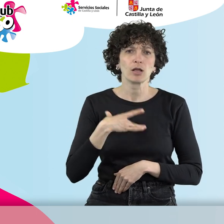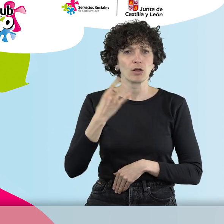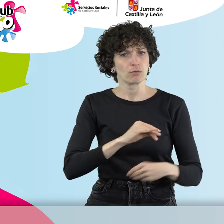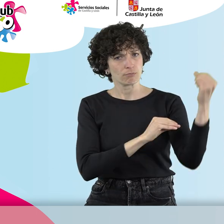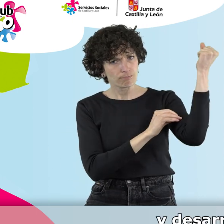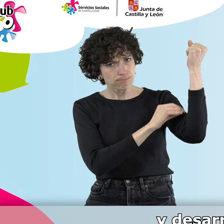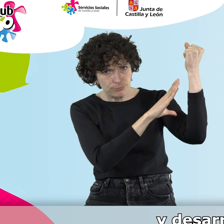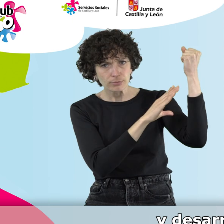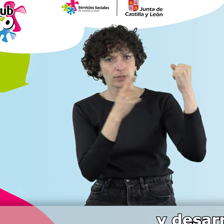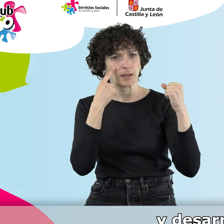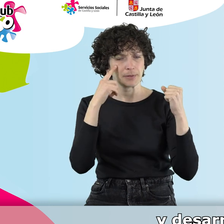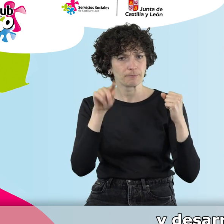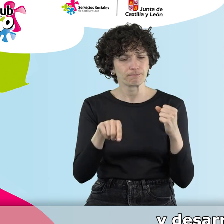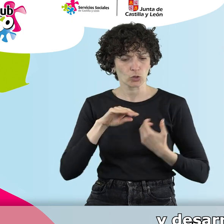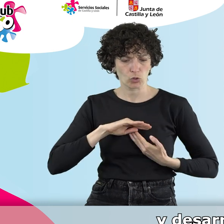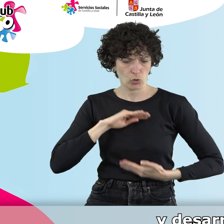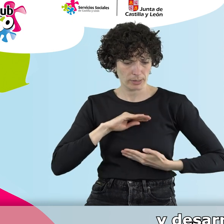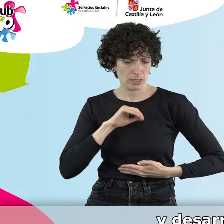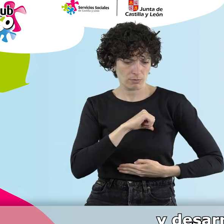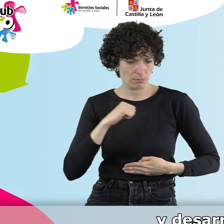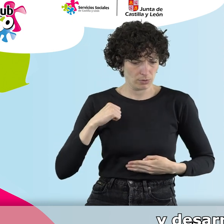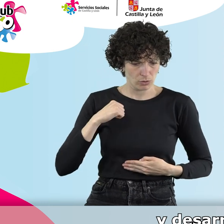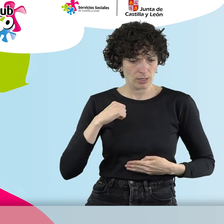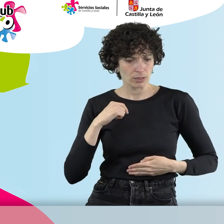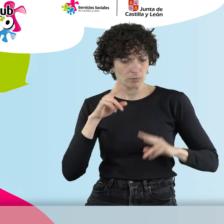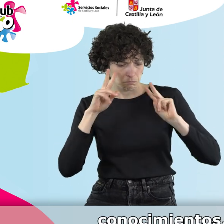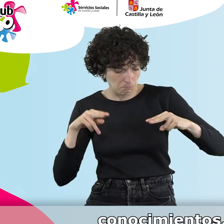busquen competencias y desarrollen competencias personales,